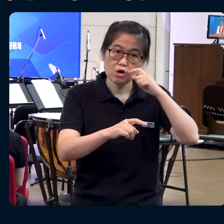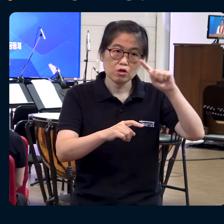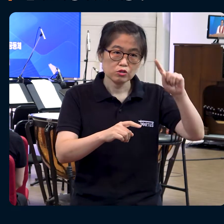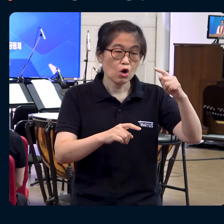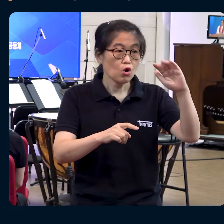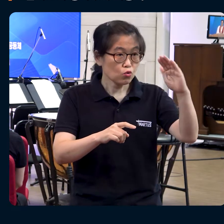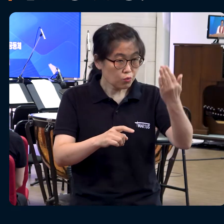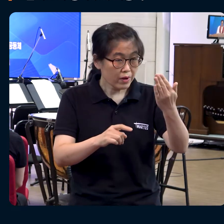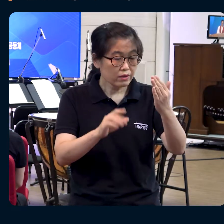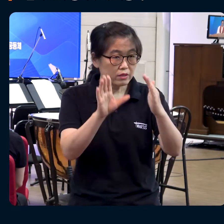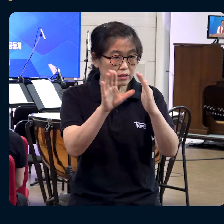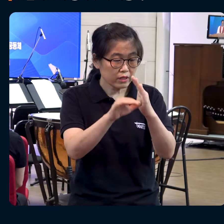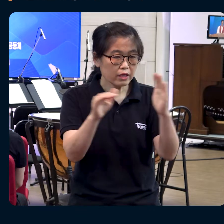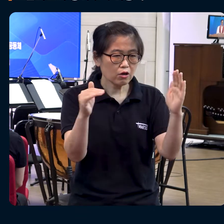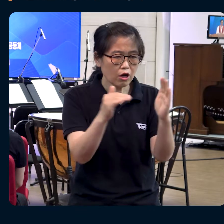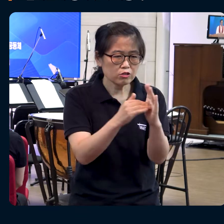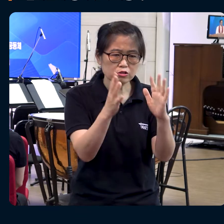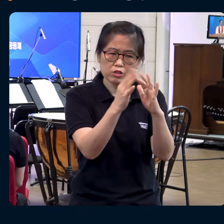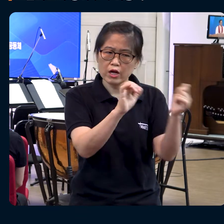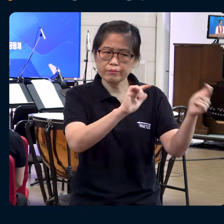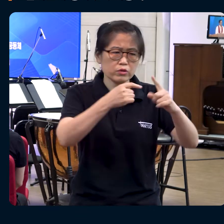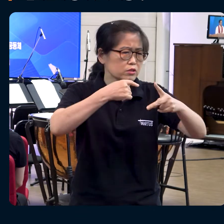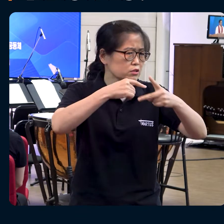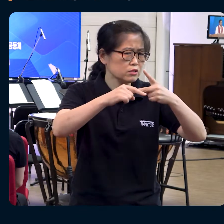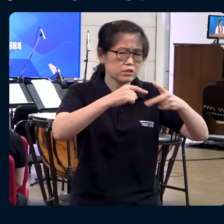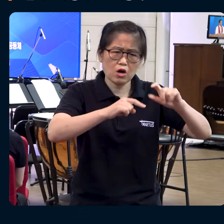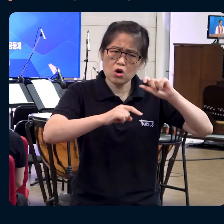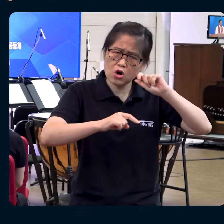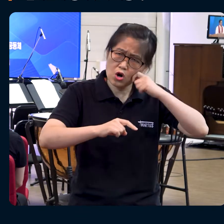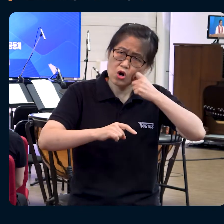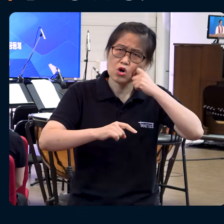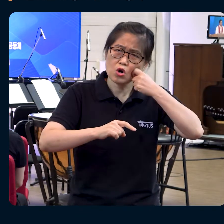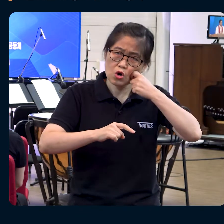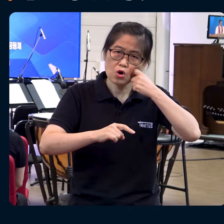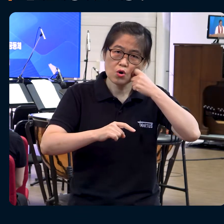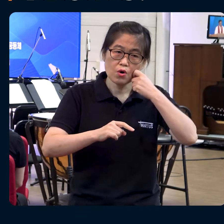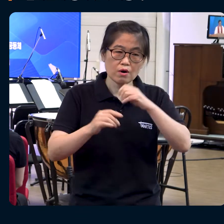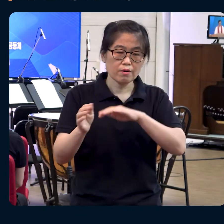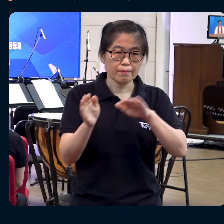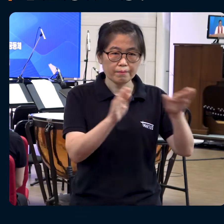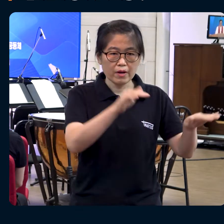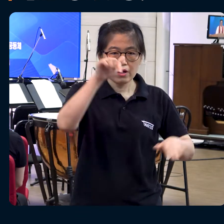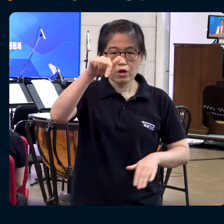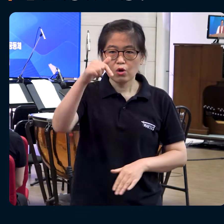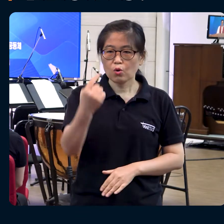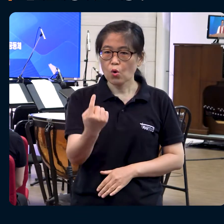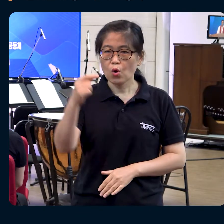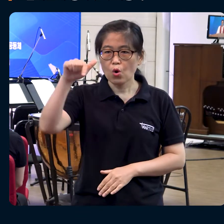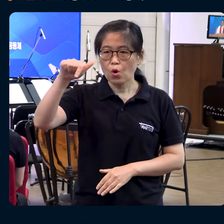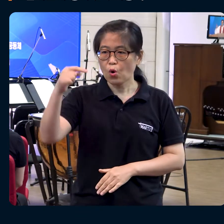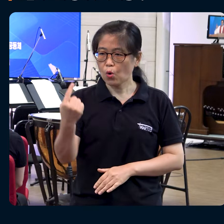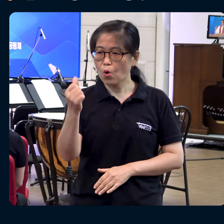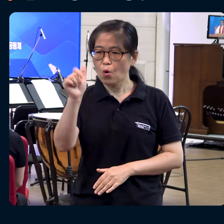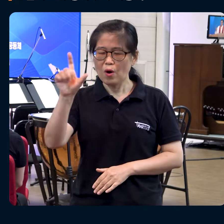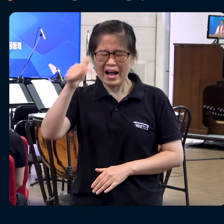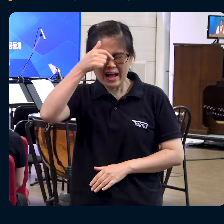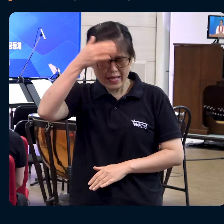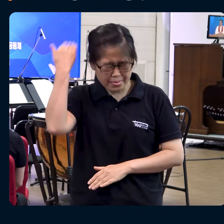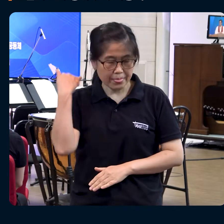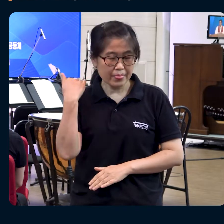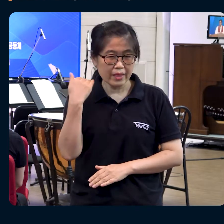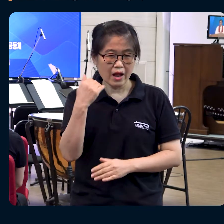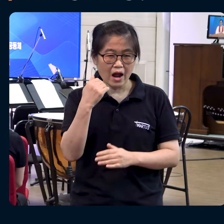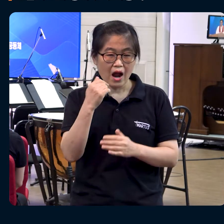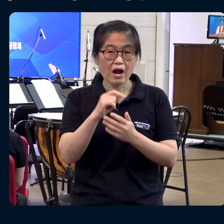1900년도 중반까지는 그랬다는 것은 무슨 얘기냐? 이걸 알기 위해서는 고고학 이야기를 좀 할 필요가 있습니다. 여러분, 우리가